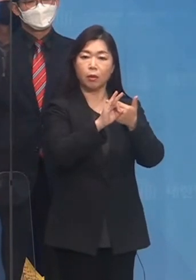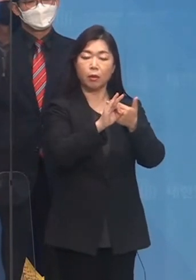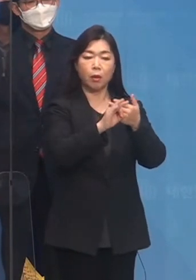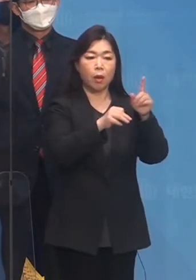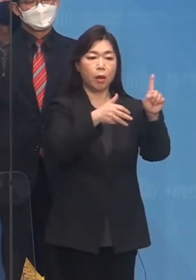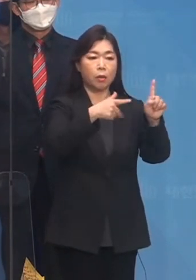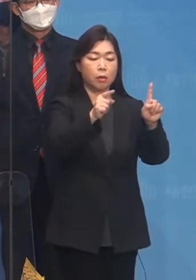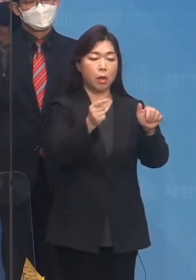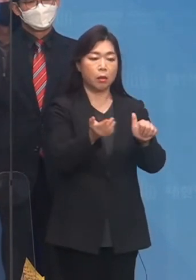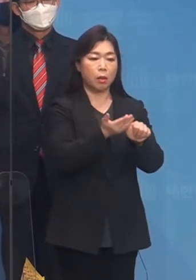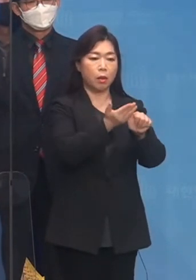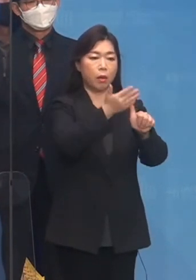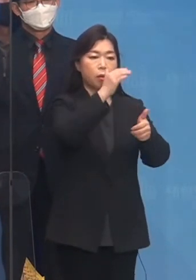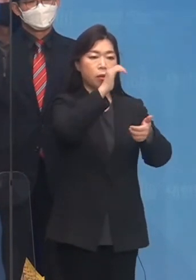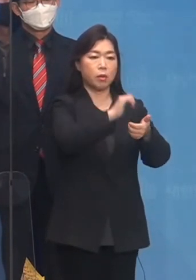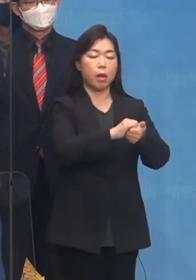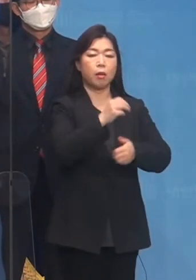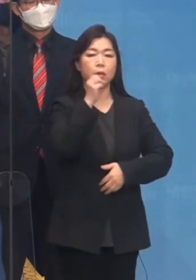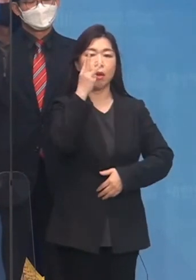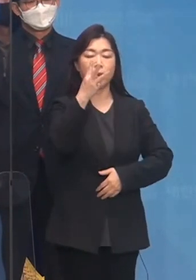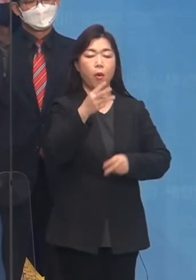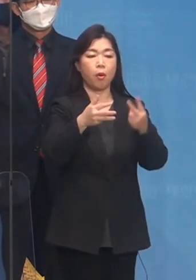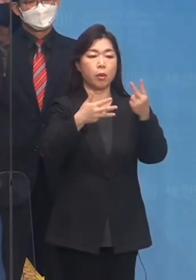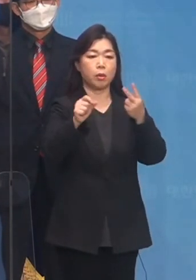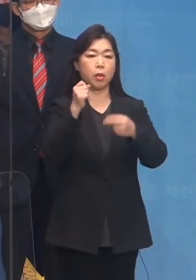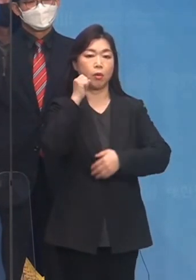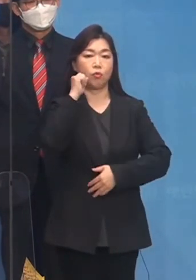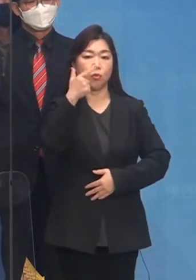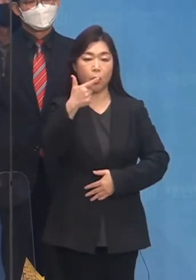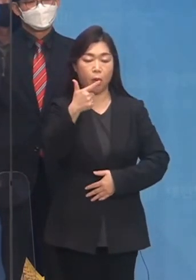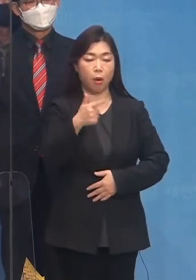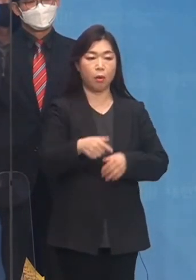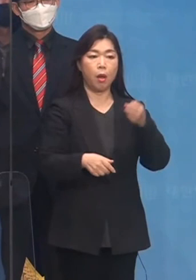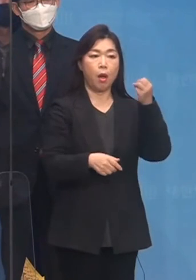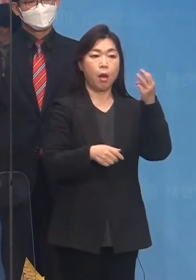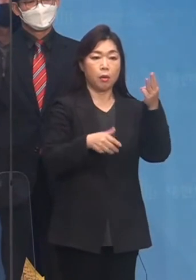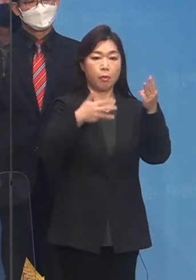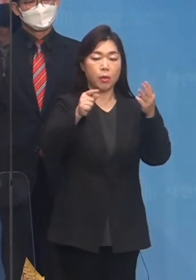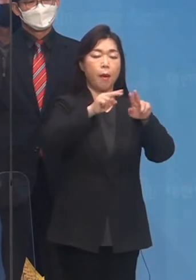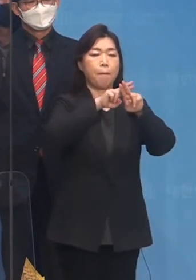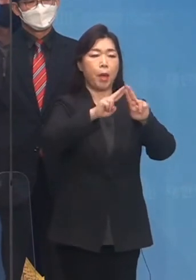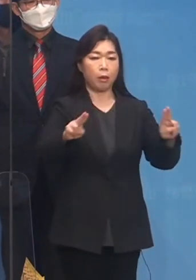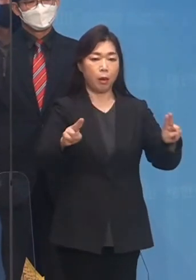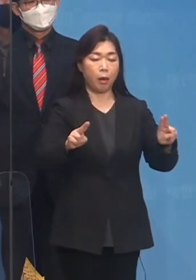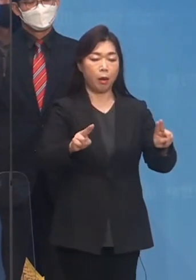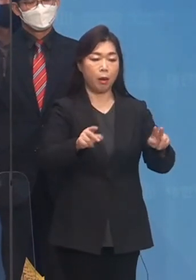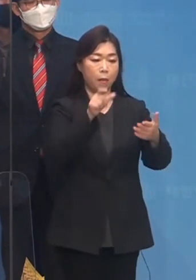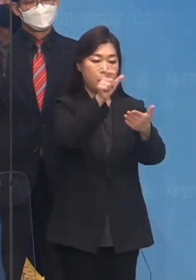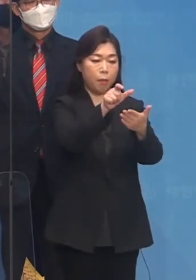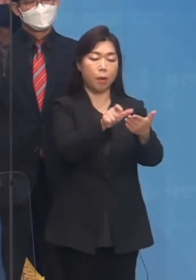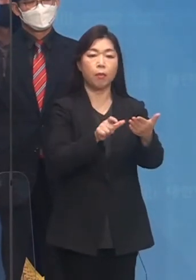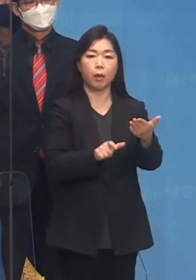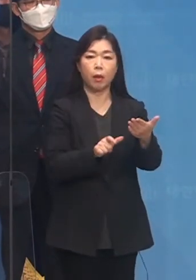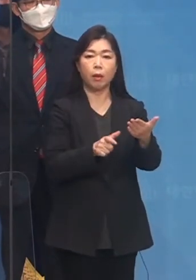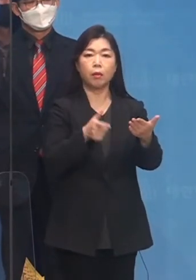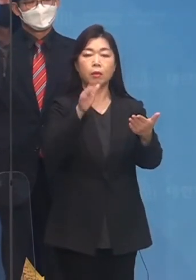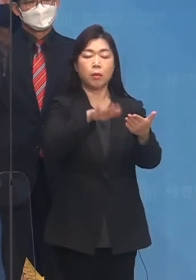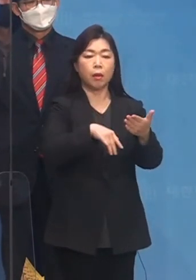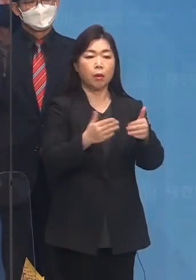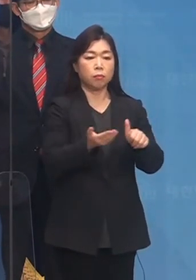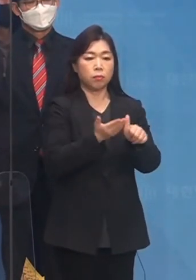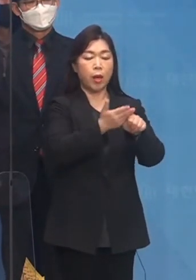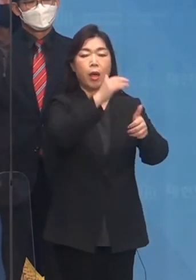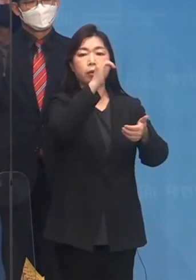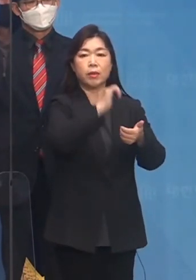1차 사육 제한을 3개월 하고 2차는 6개월 하고 3차는 폐쇄하는 걸로 돼 있어요. 근데 사육